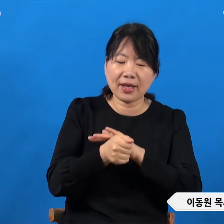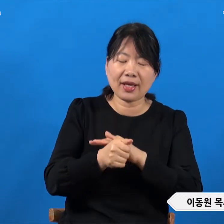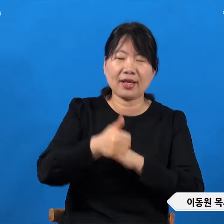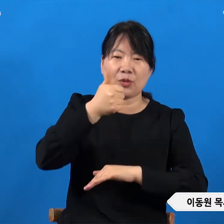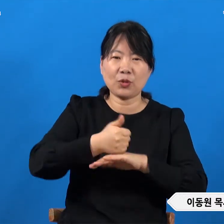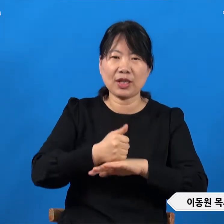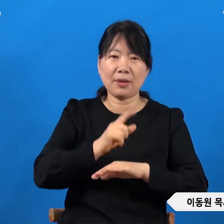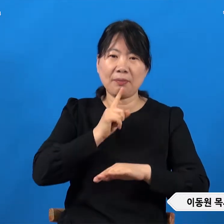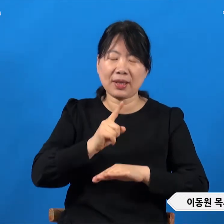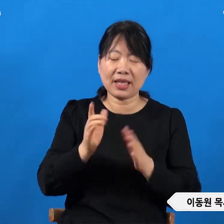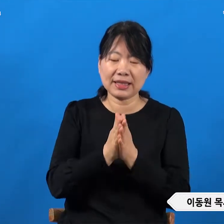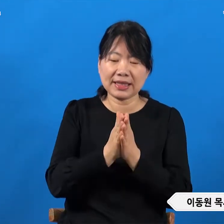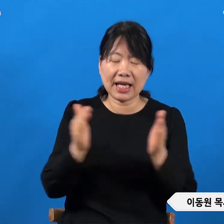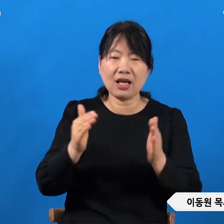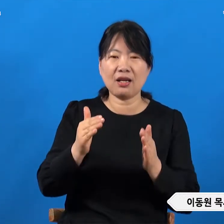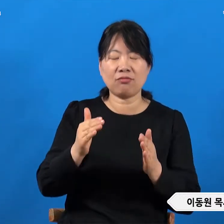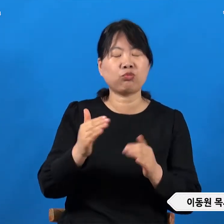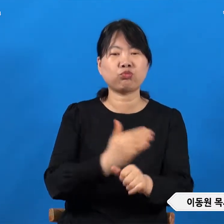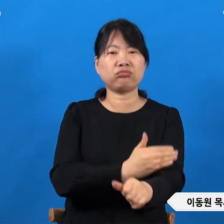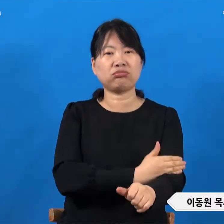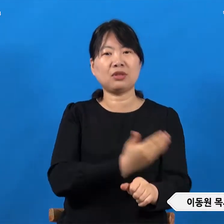뜻이죠. 시작은 거창한데